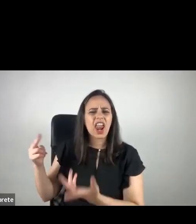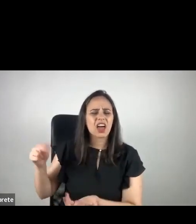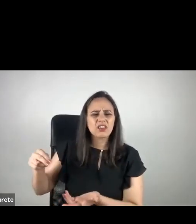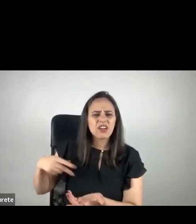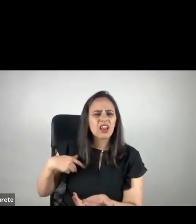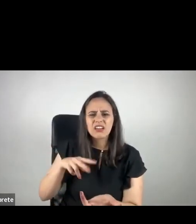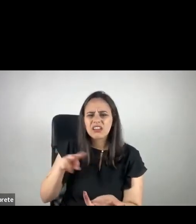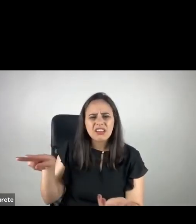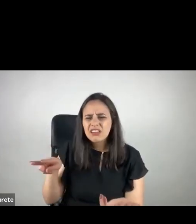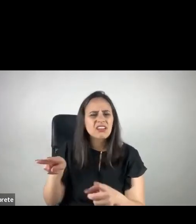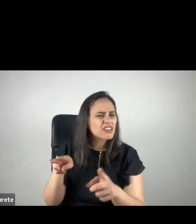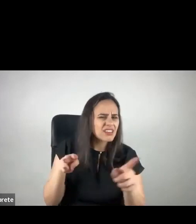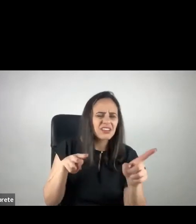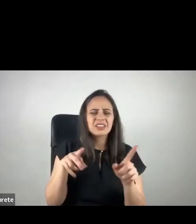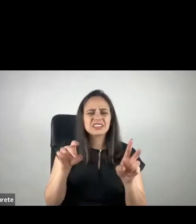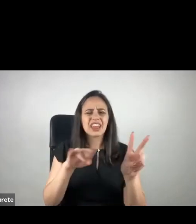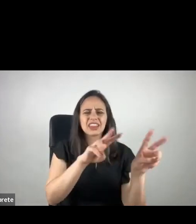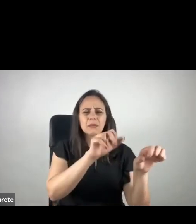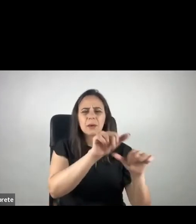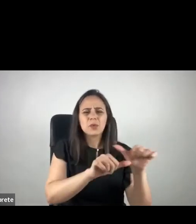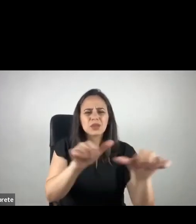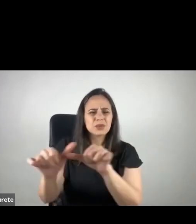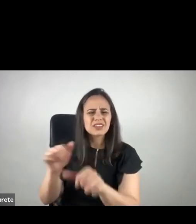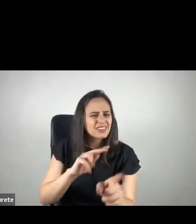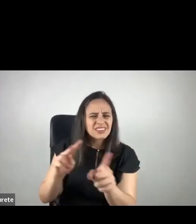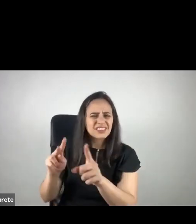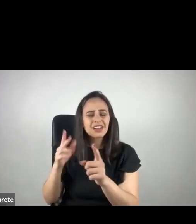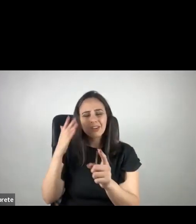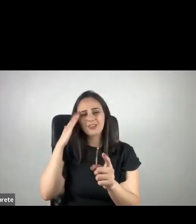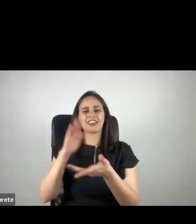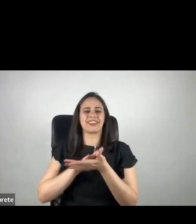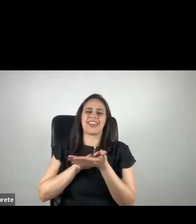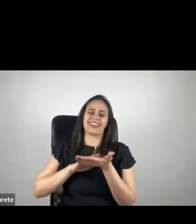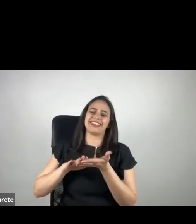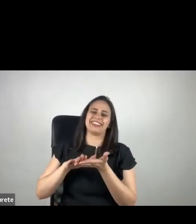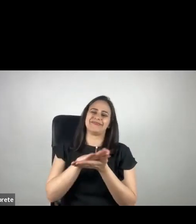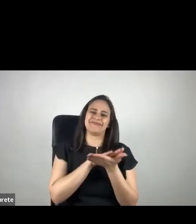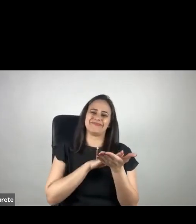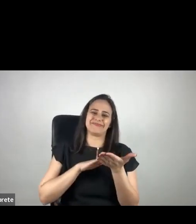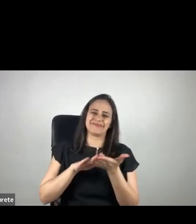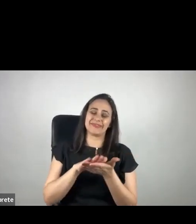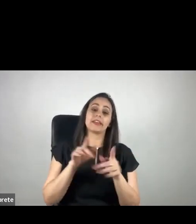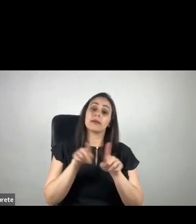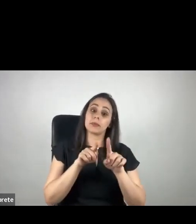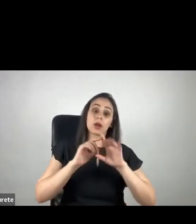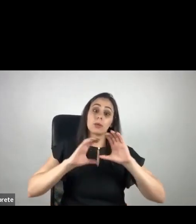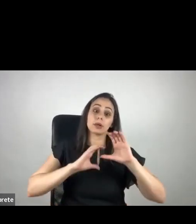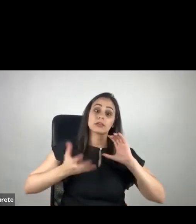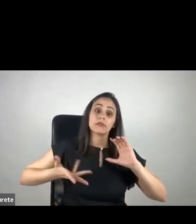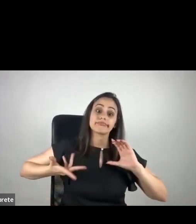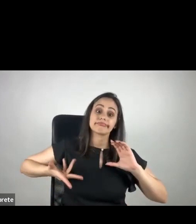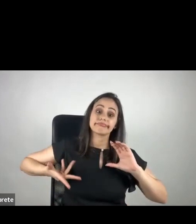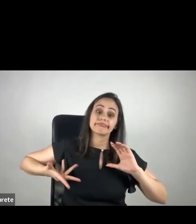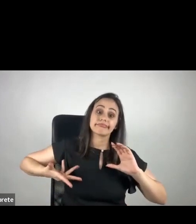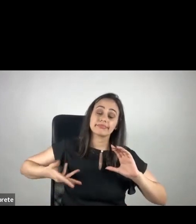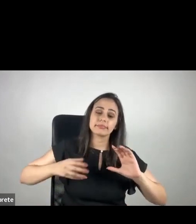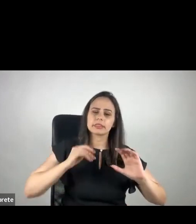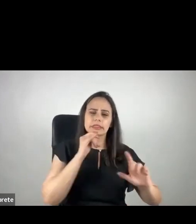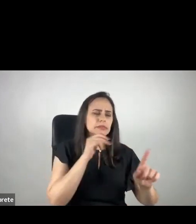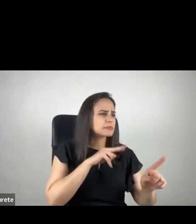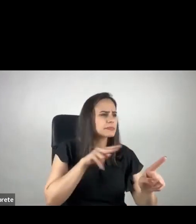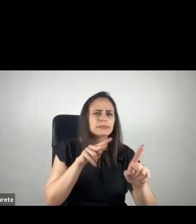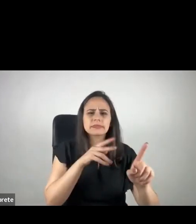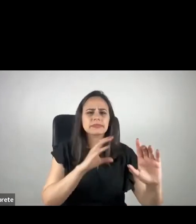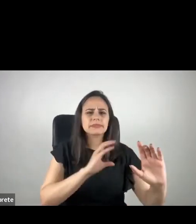eu não vou estar entendendo mais nada, e aí a velocidade da comunicação, eu vou começar a ficar cada